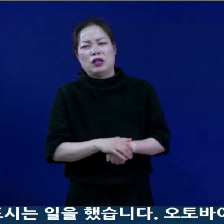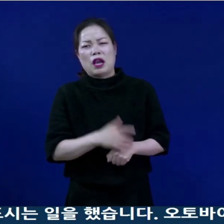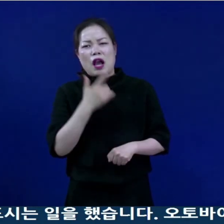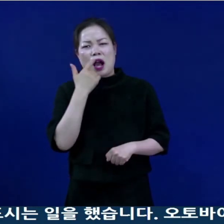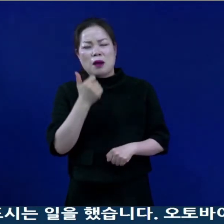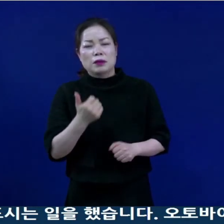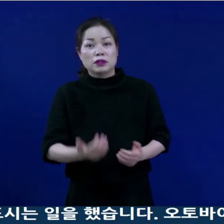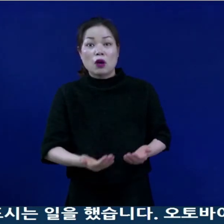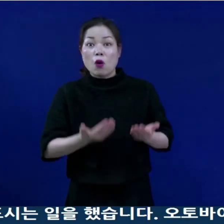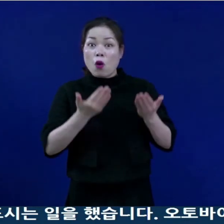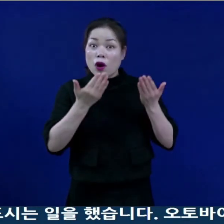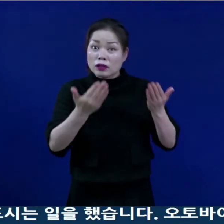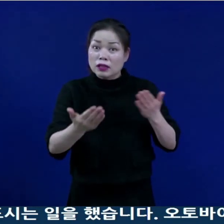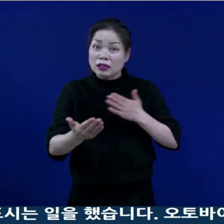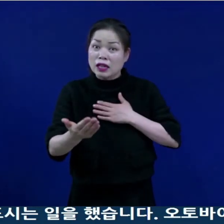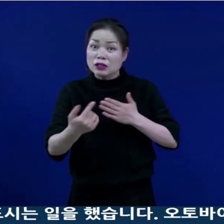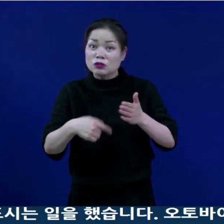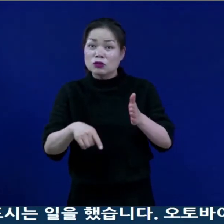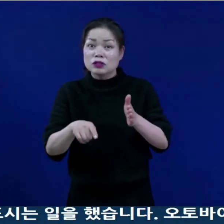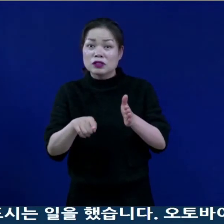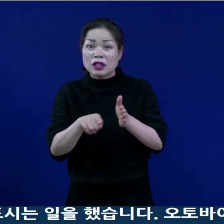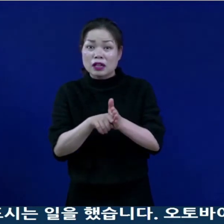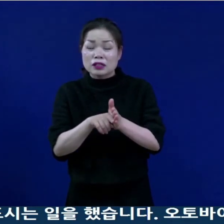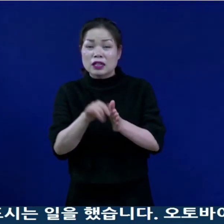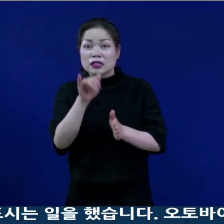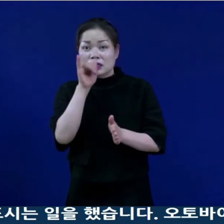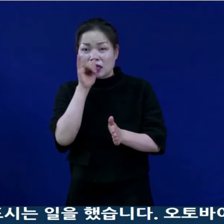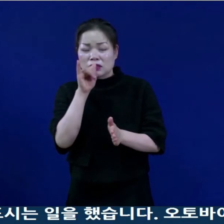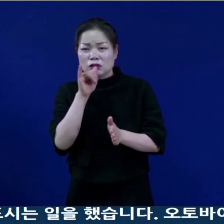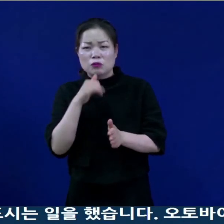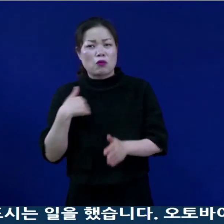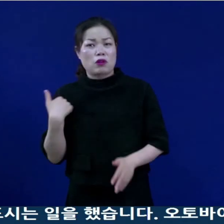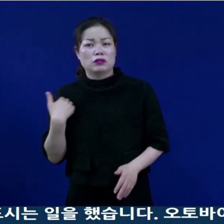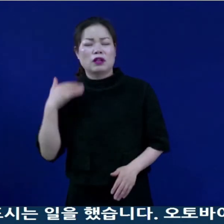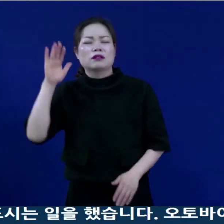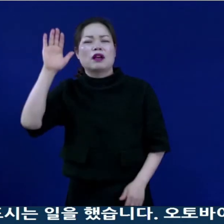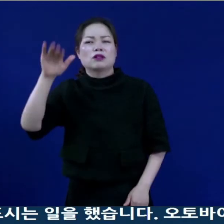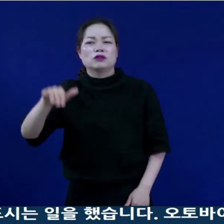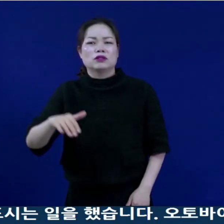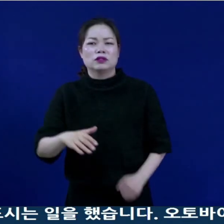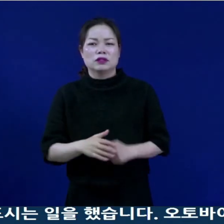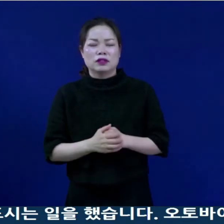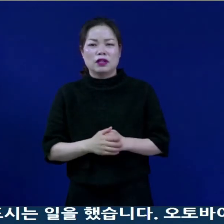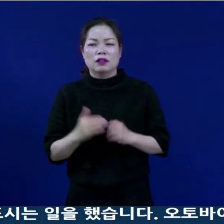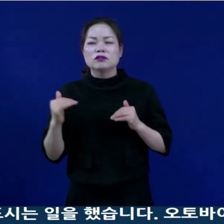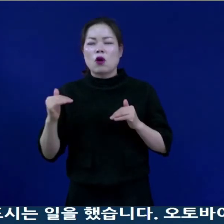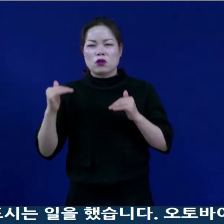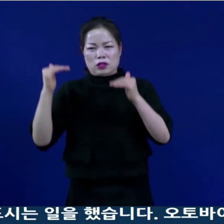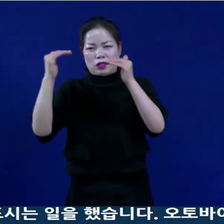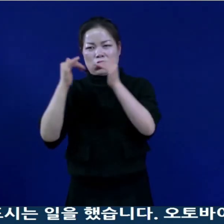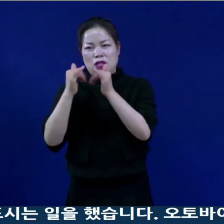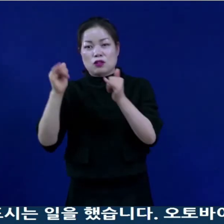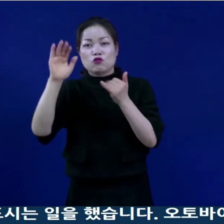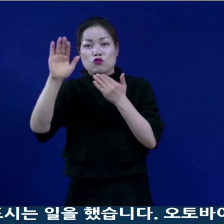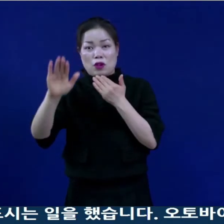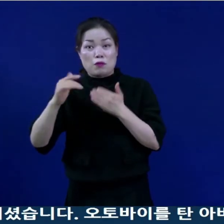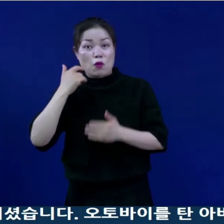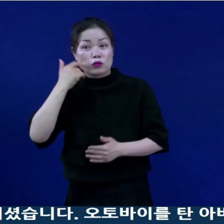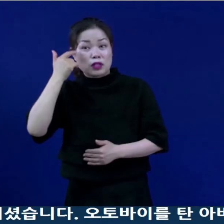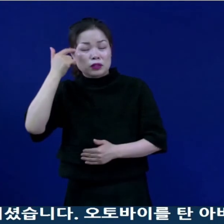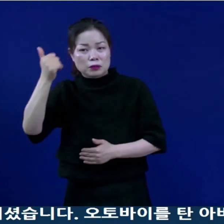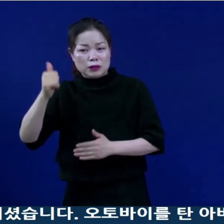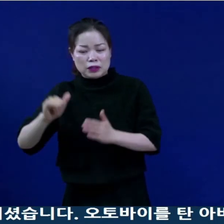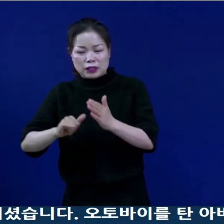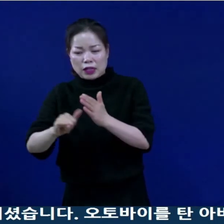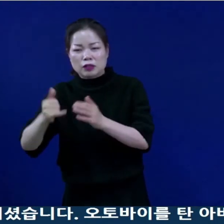아버지의 헌신이 나를 향해 있다라는 것을 그때는 알지 못했습니다. 나중에 제가 철이 들고 또 가장이